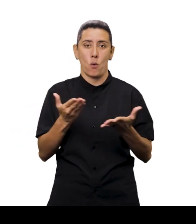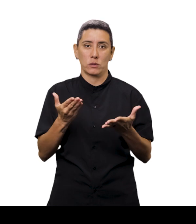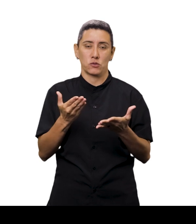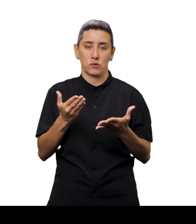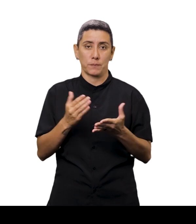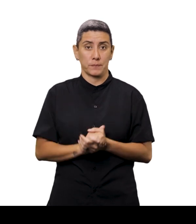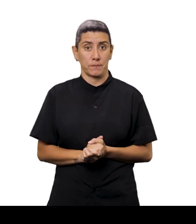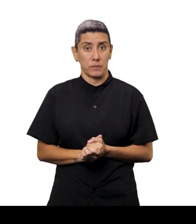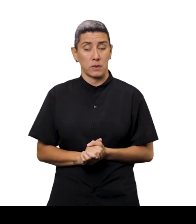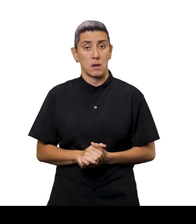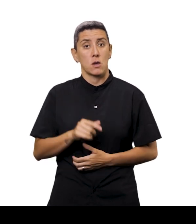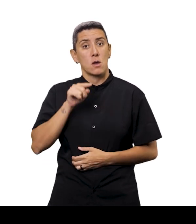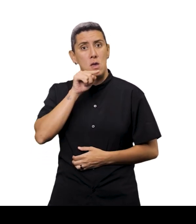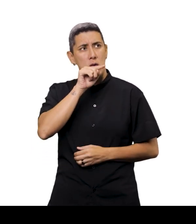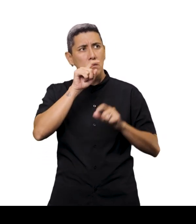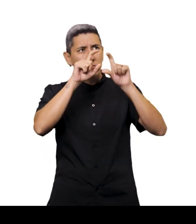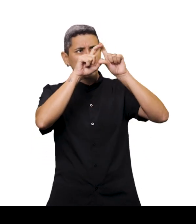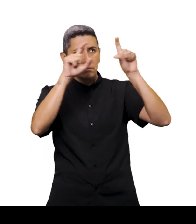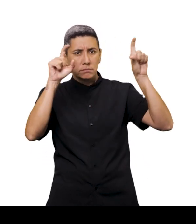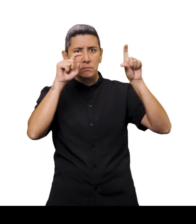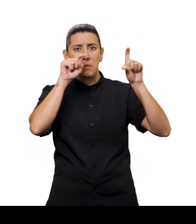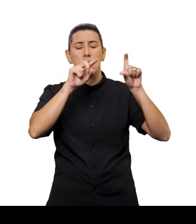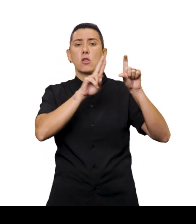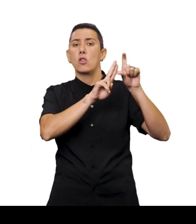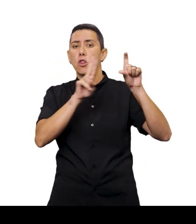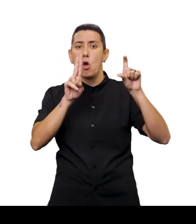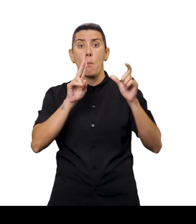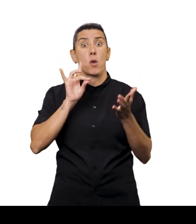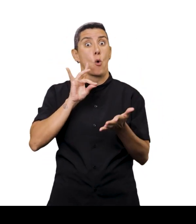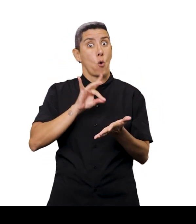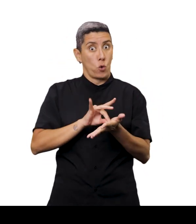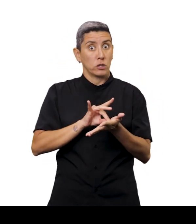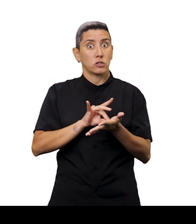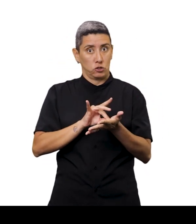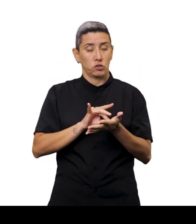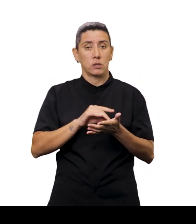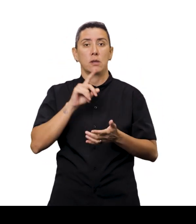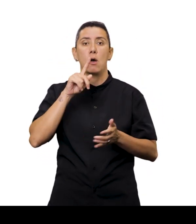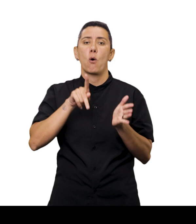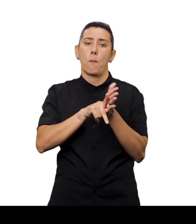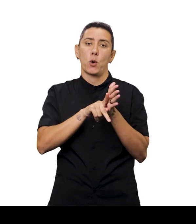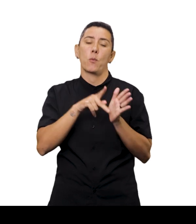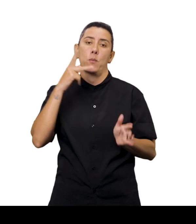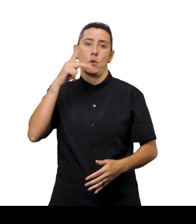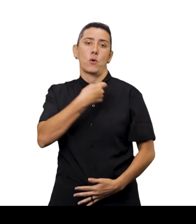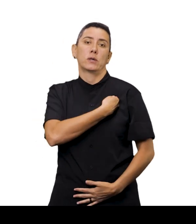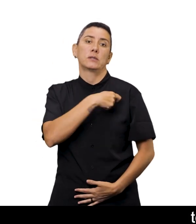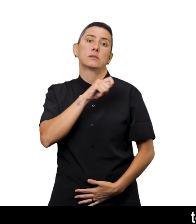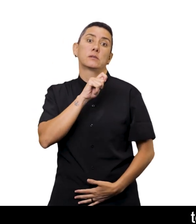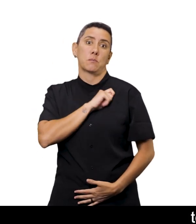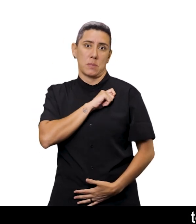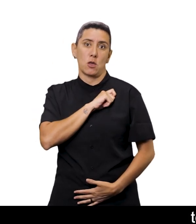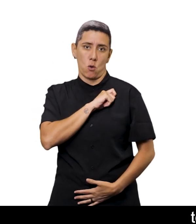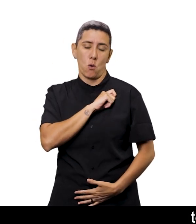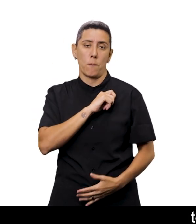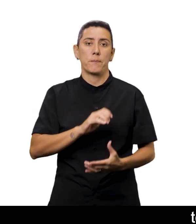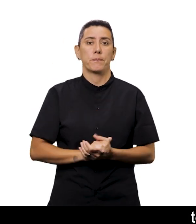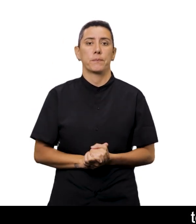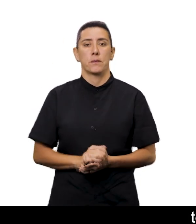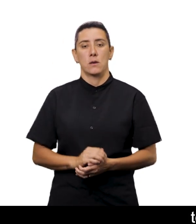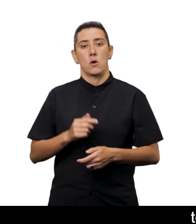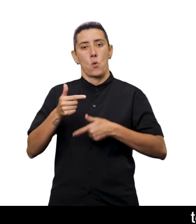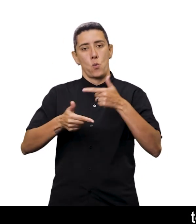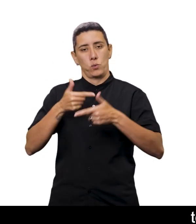se constroem a partir de questões do presente. O trabalho que nomeia este núcleo tem como